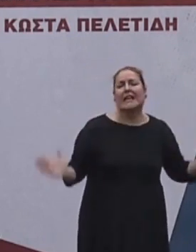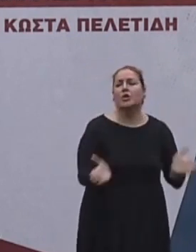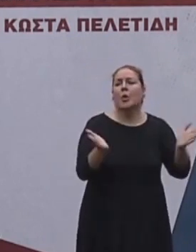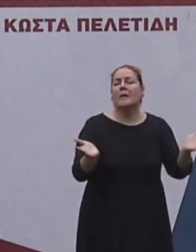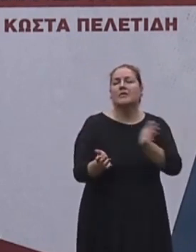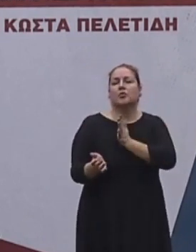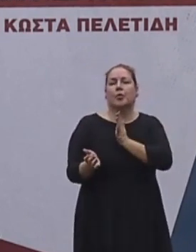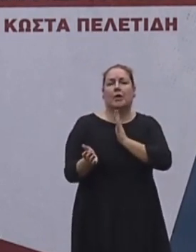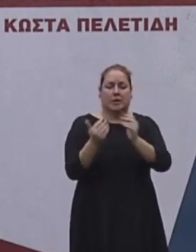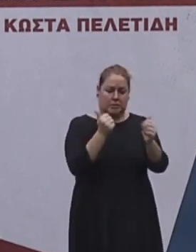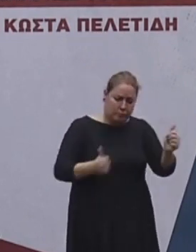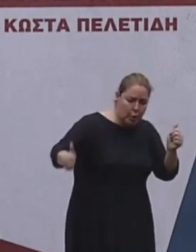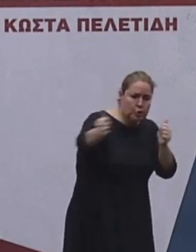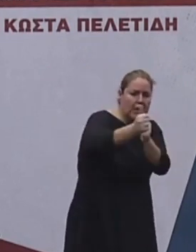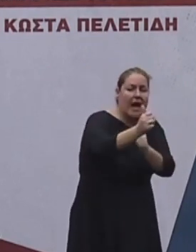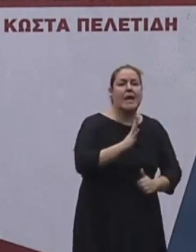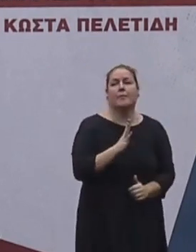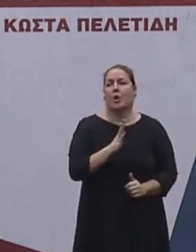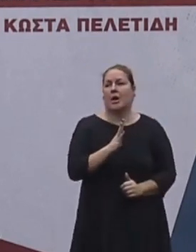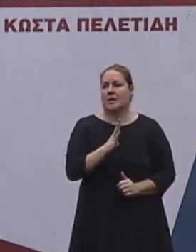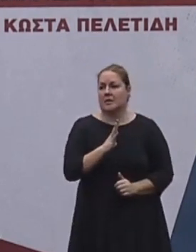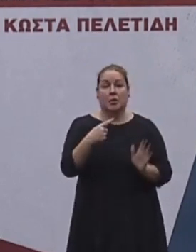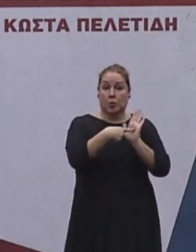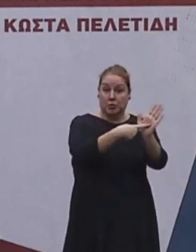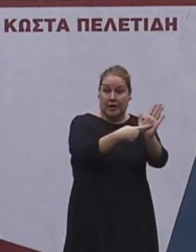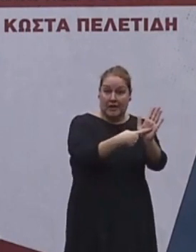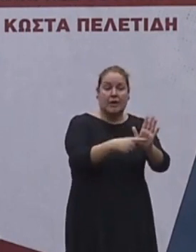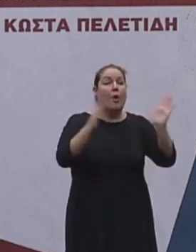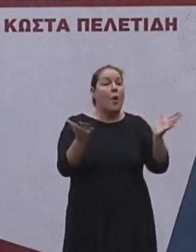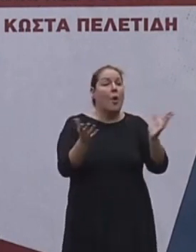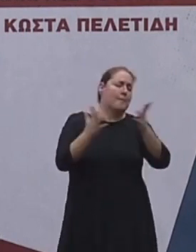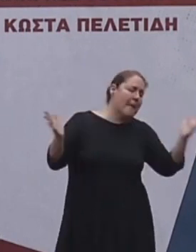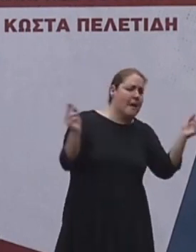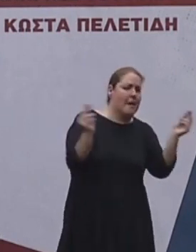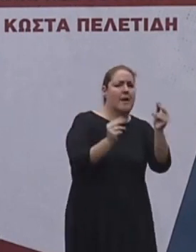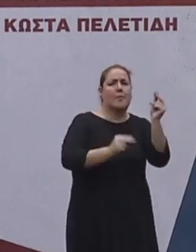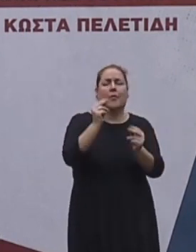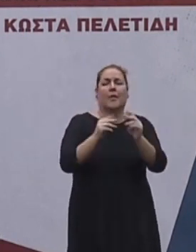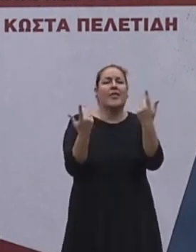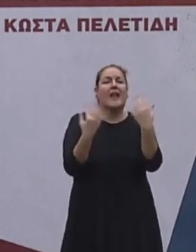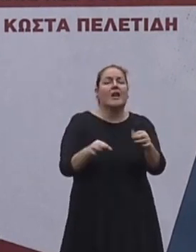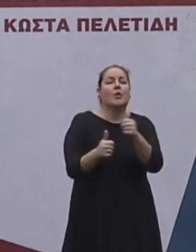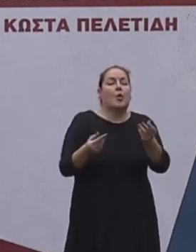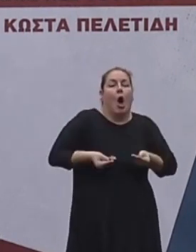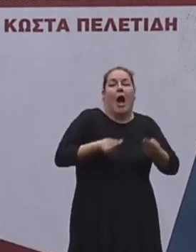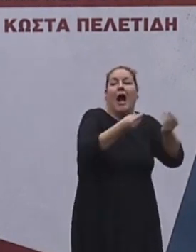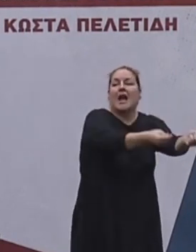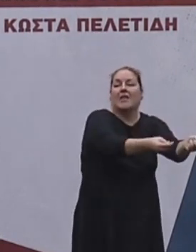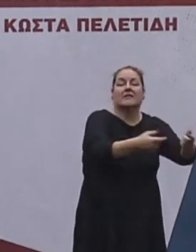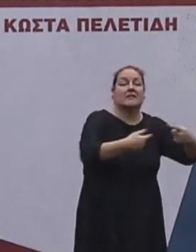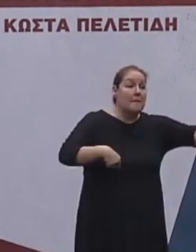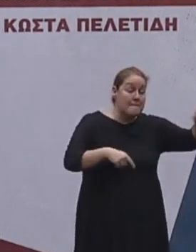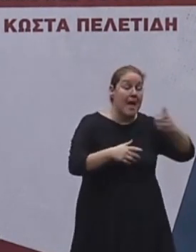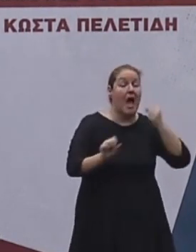Τους έβγαλε στο προσκήνιο των εξελίξεων. Τους έδειξε ότι τα μεγάλα προβλήματα δεν γίνονται με ανάθεση, αλλά με τους